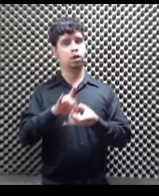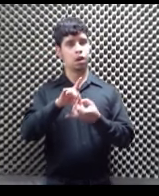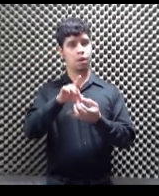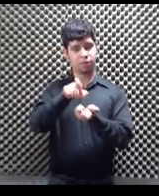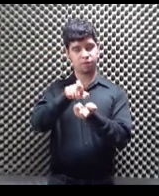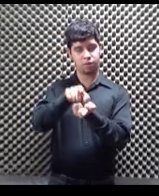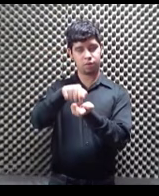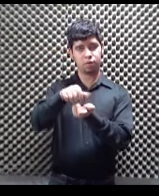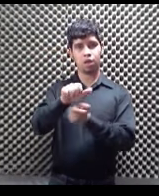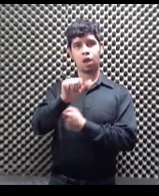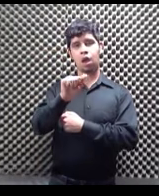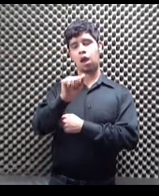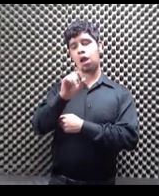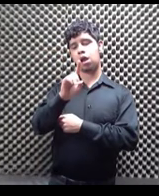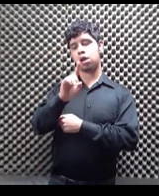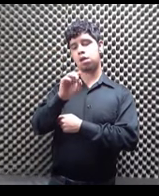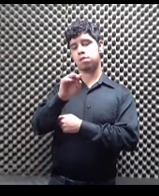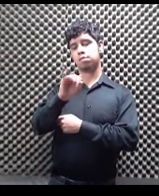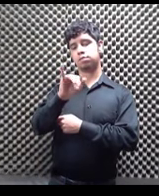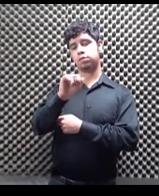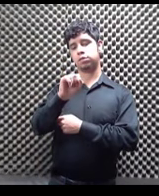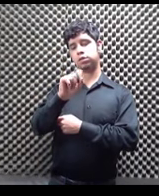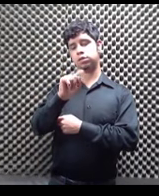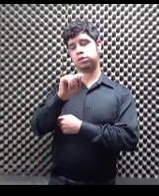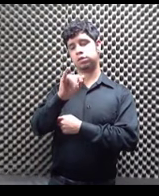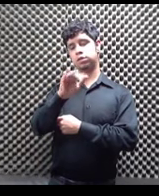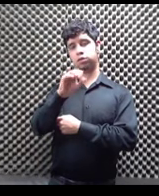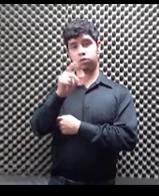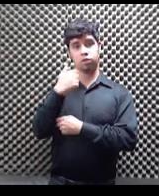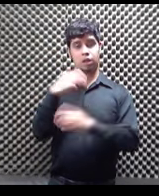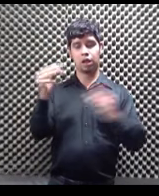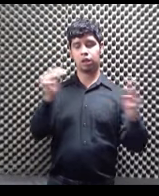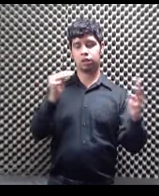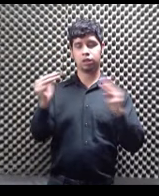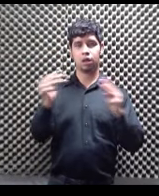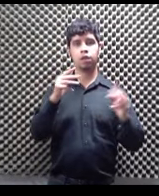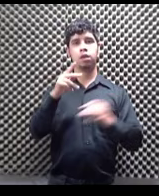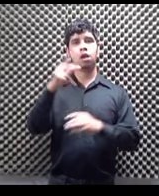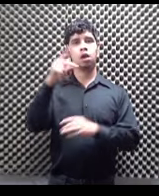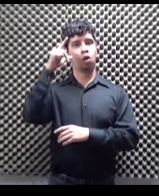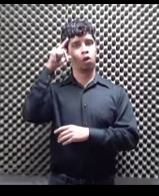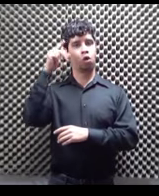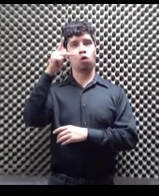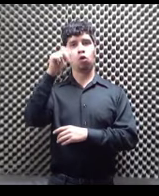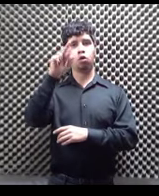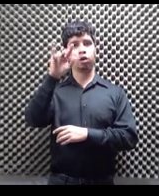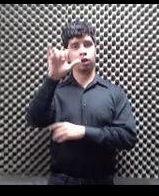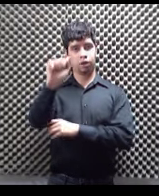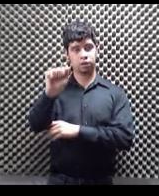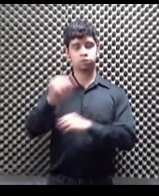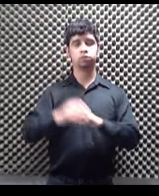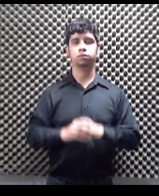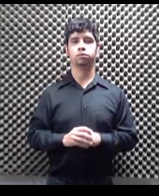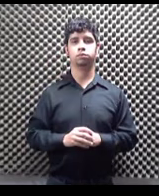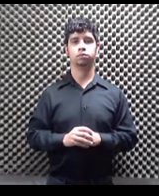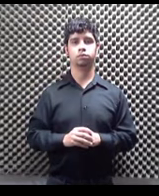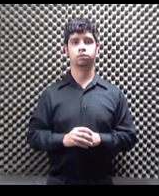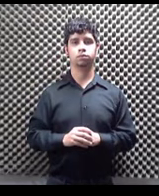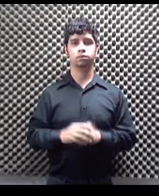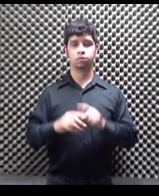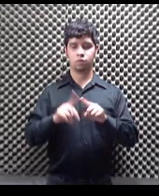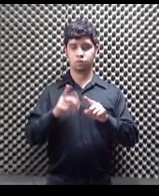precisamente el armisticio de la Guerra de Corea. Claro. Ahí fue que me enfoqué. Pero eso es